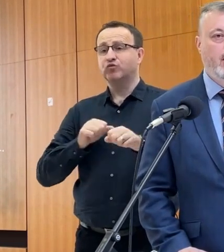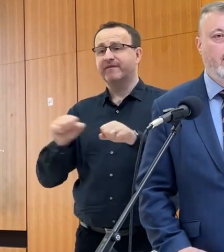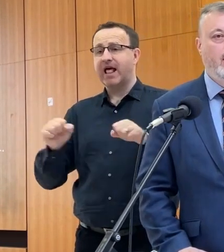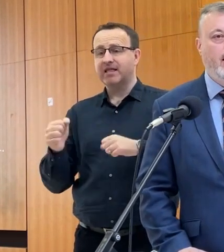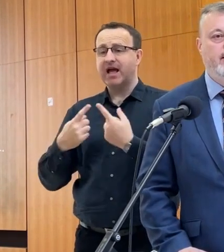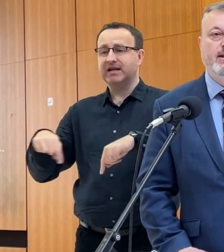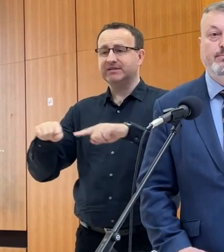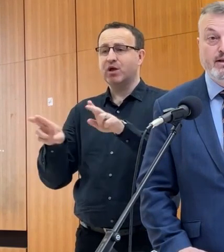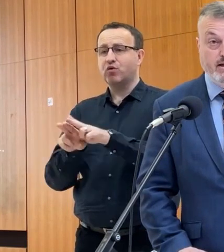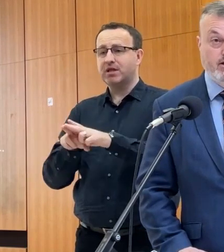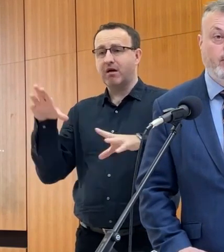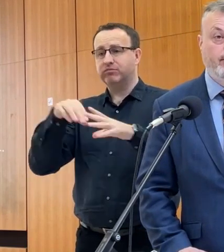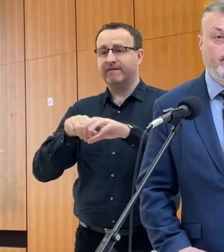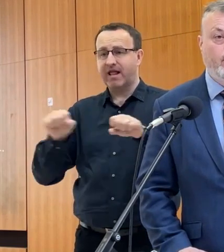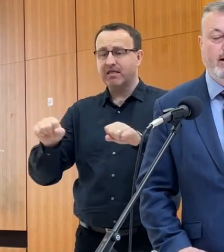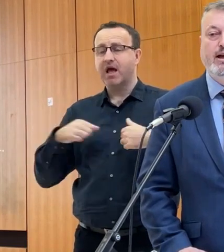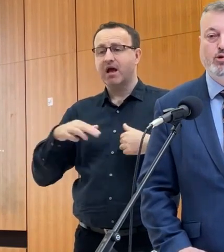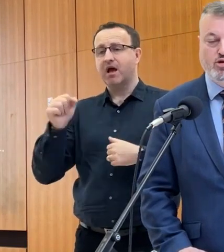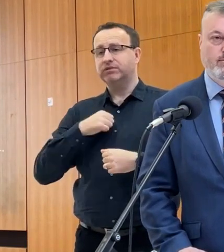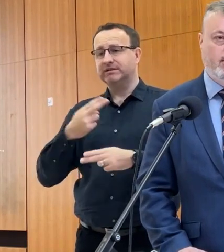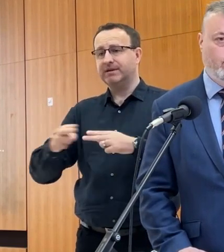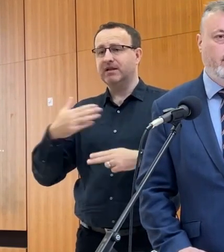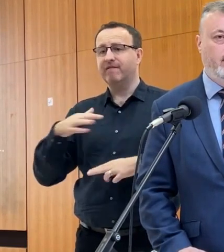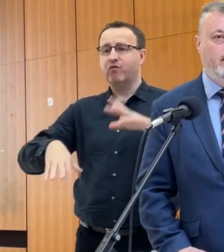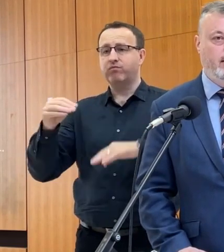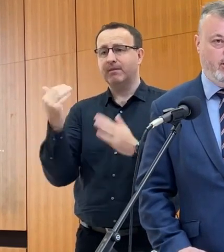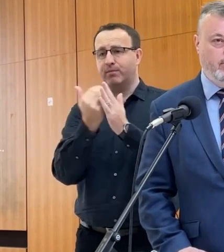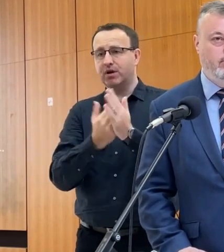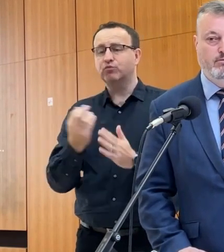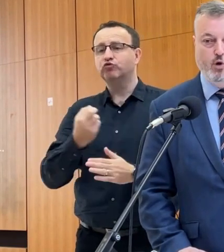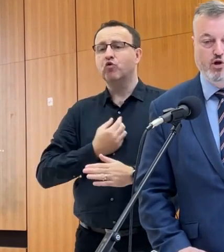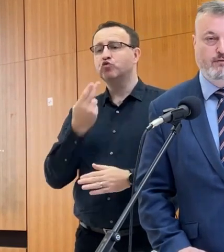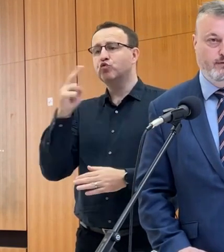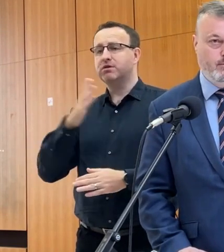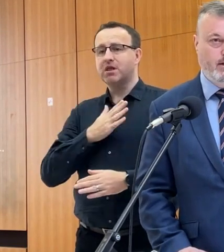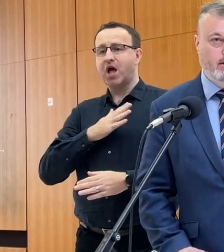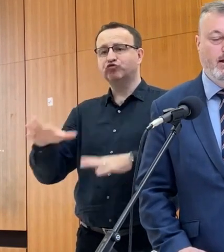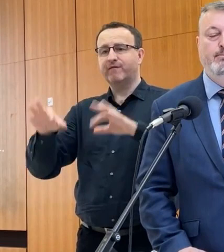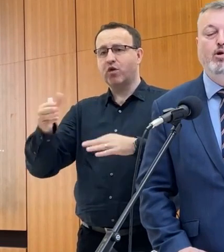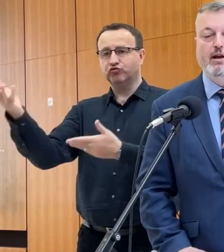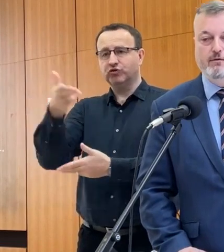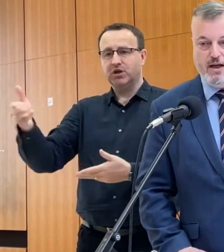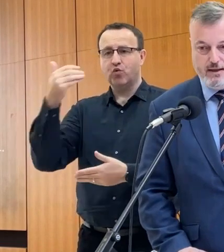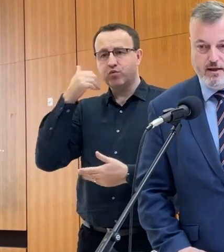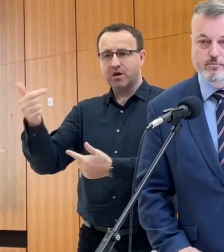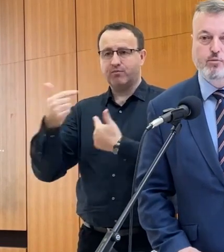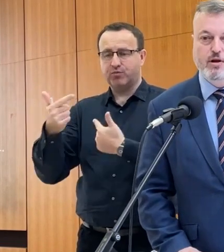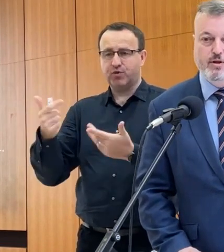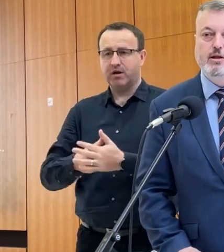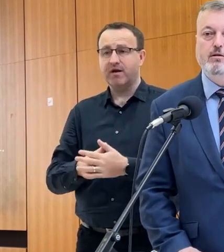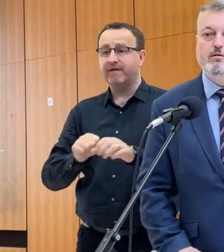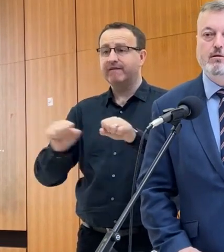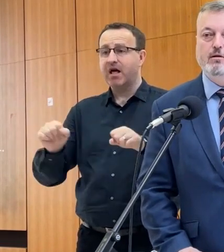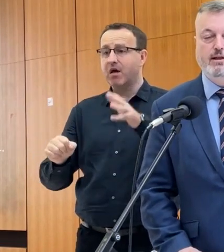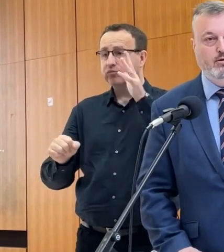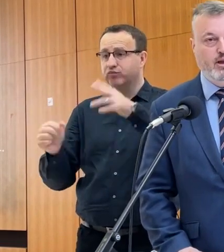preto, aby sme naplňali náš volebný program a to, čo sme slúbili našim voličom vo voľbách. Pokiaľ vláda bude